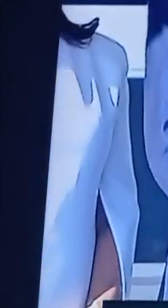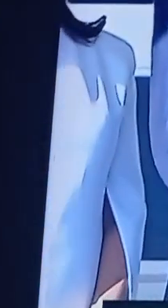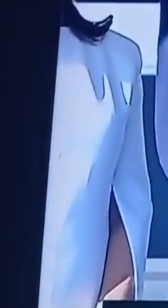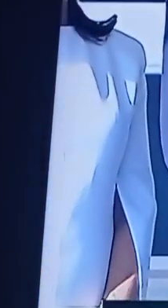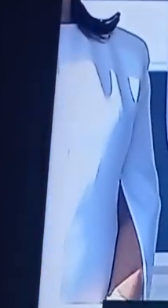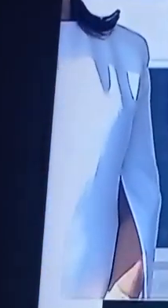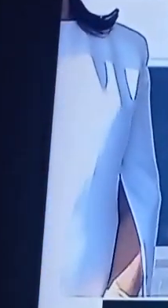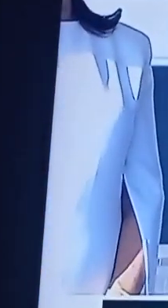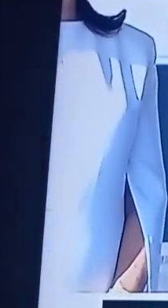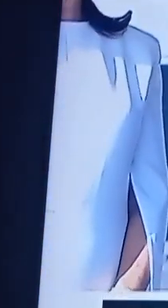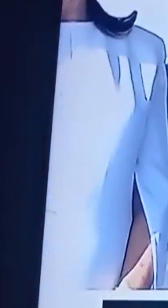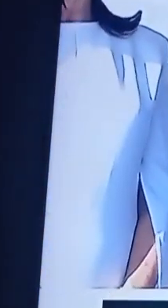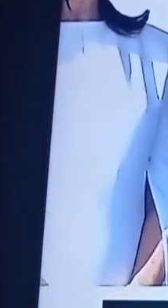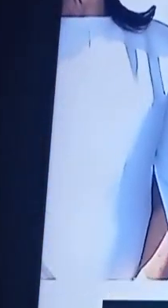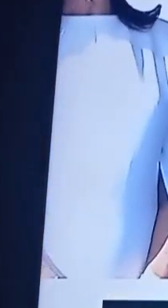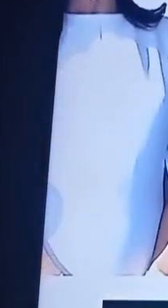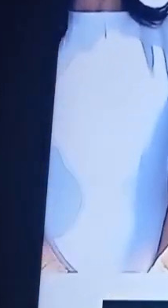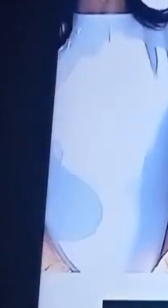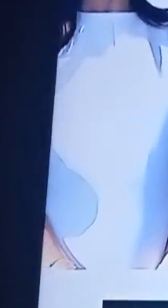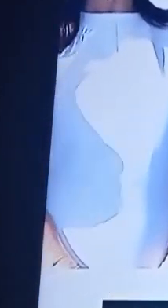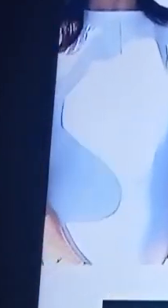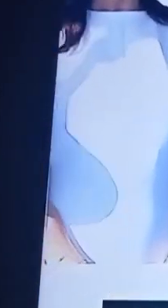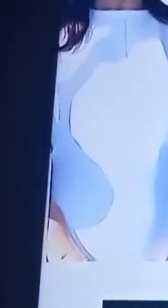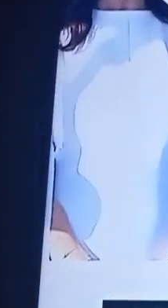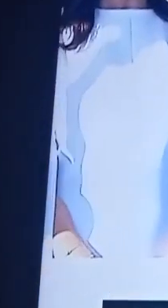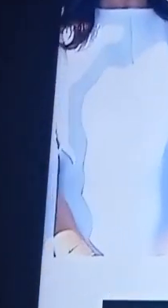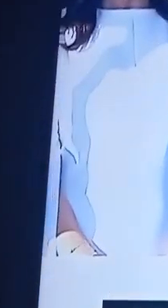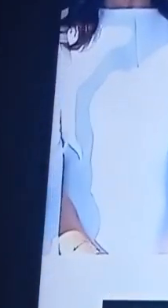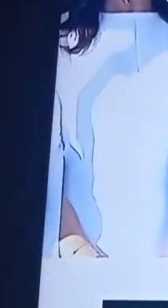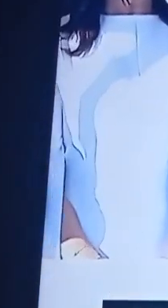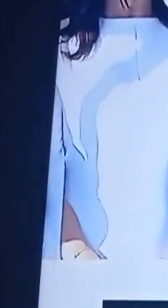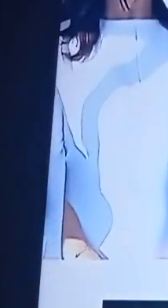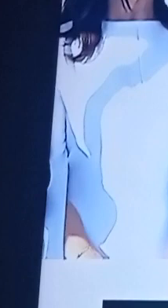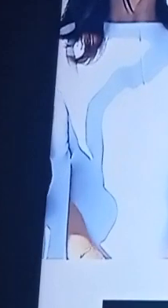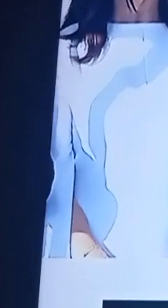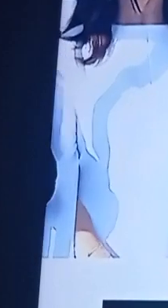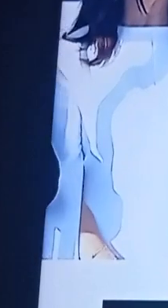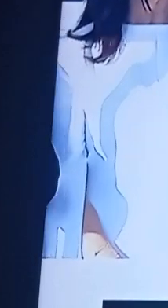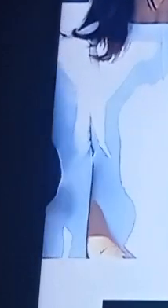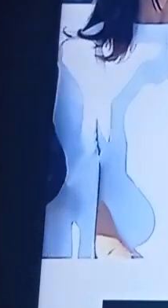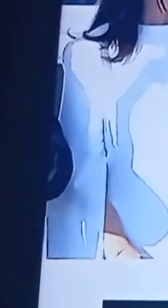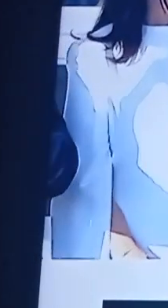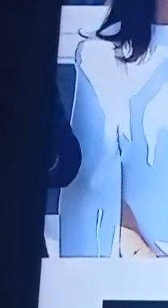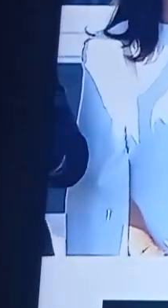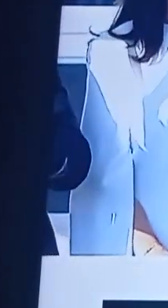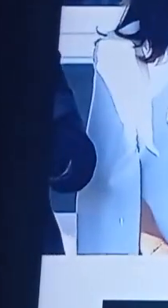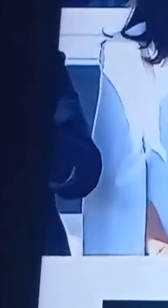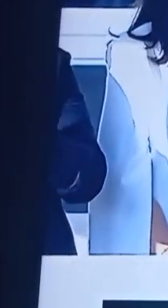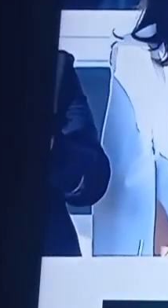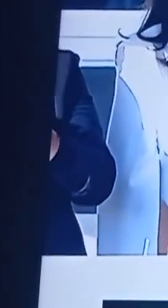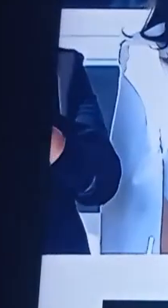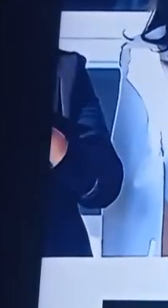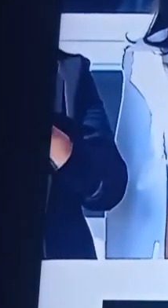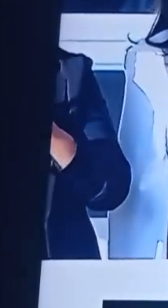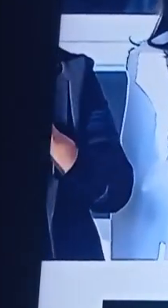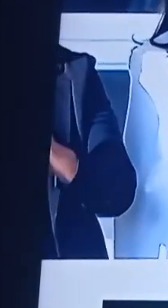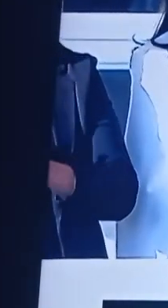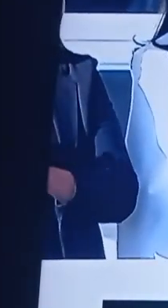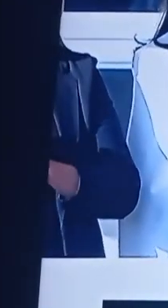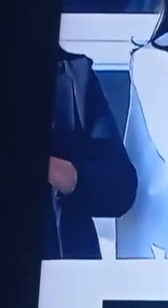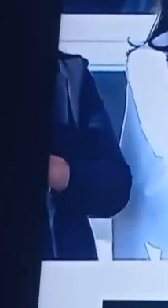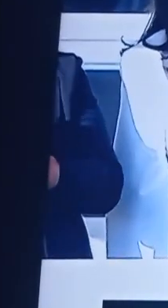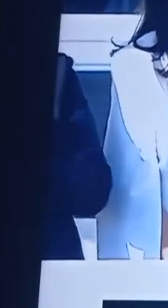ruas debaixo de sol e chuva, nem que fosse para conquistar um único e precioso